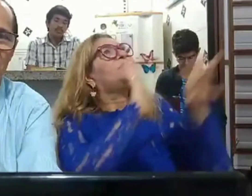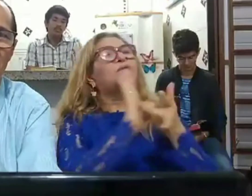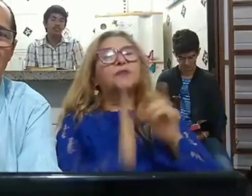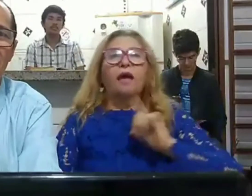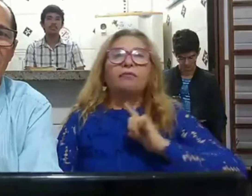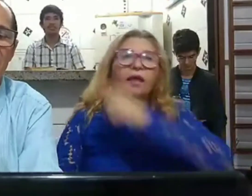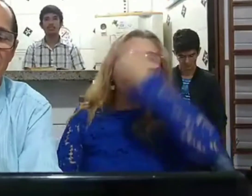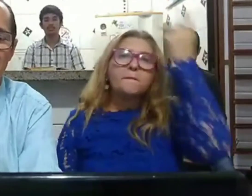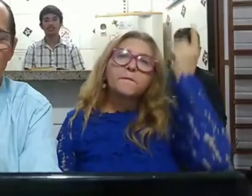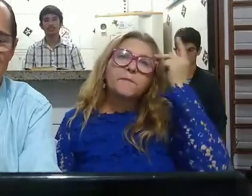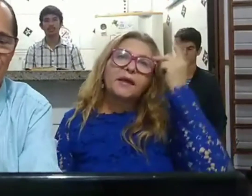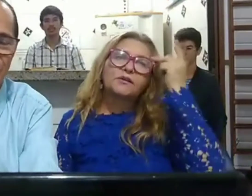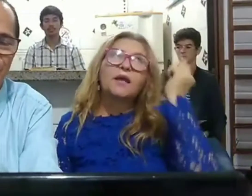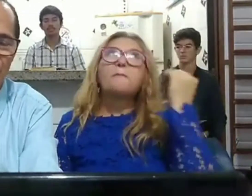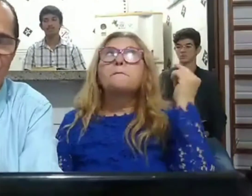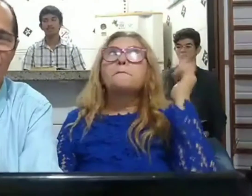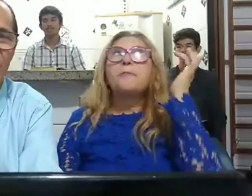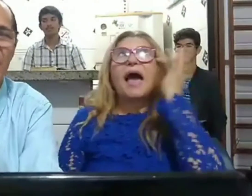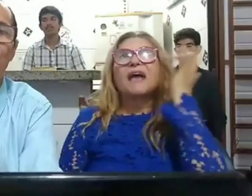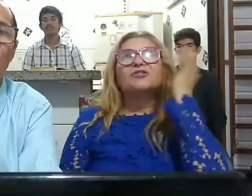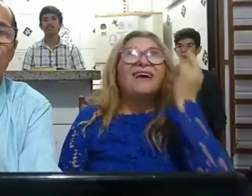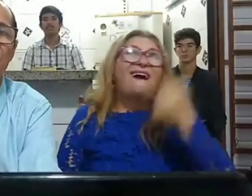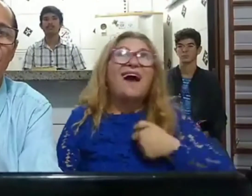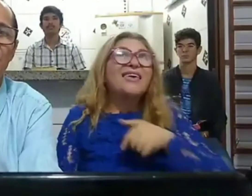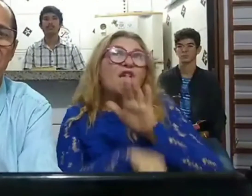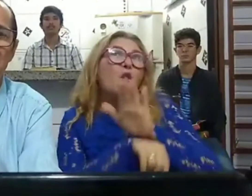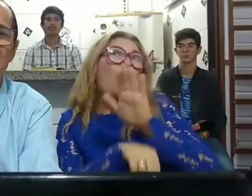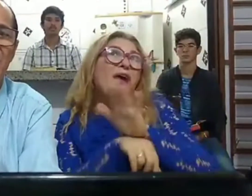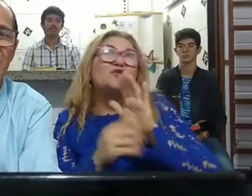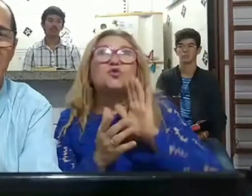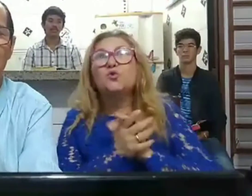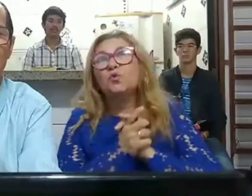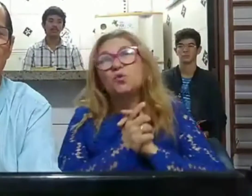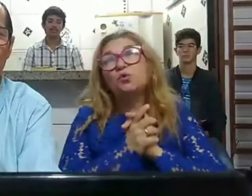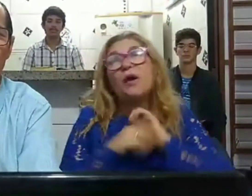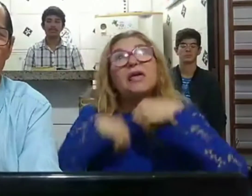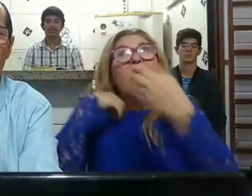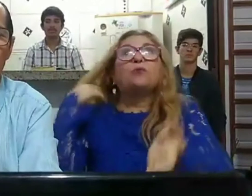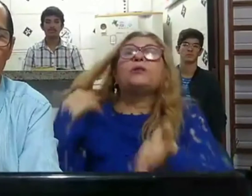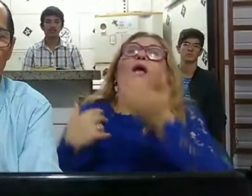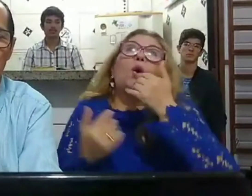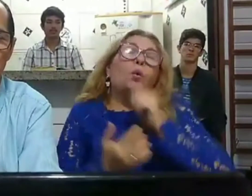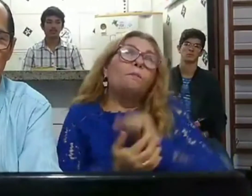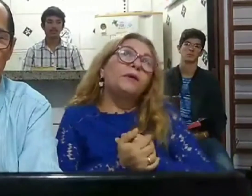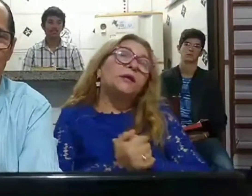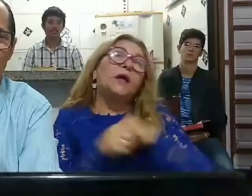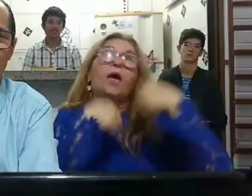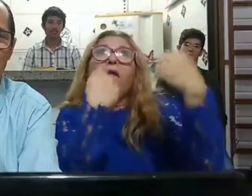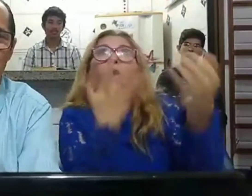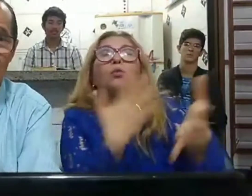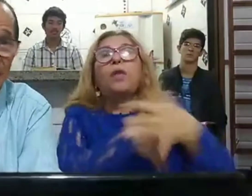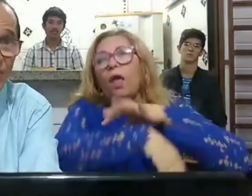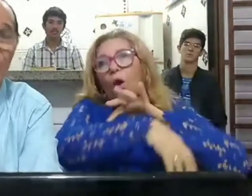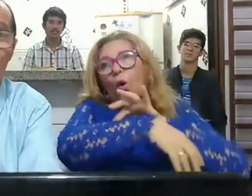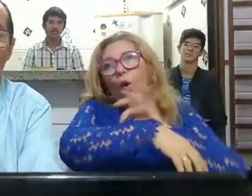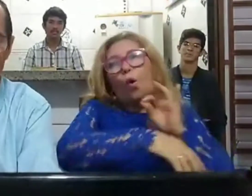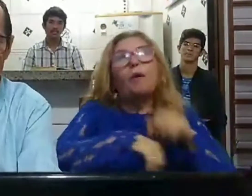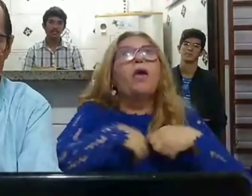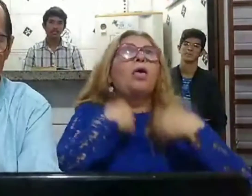pessoas que acham que por ajudarem outros, por fazerem caridade, por serem pessoas